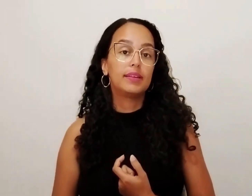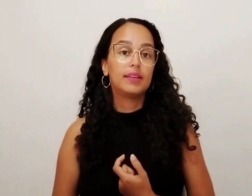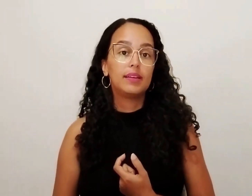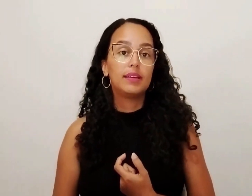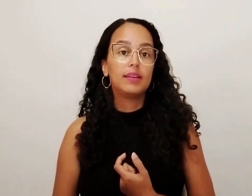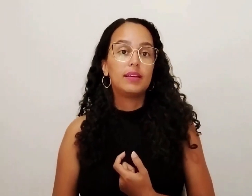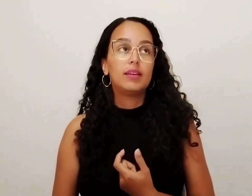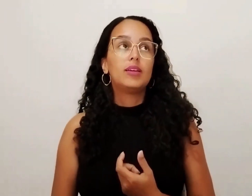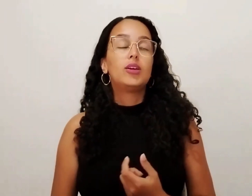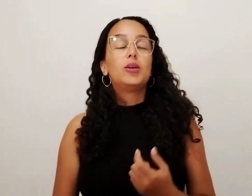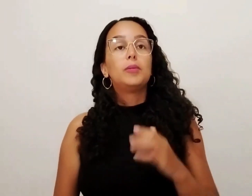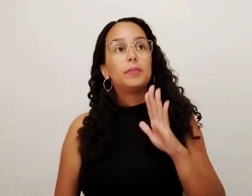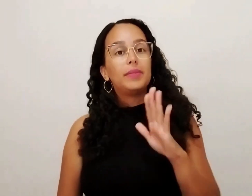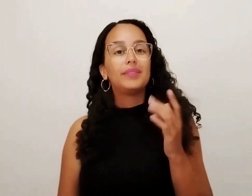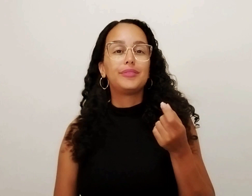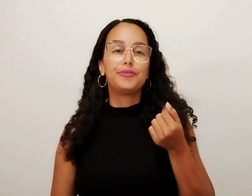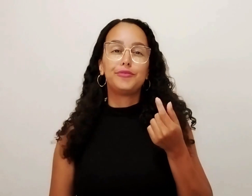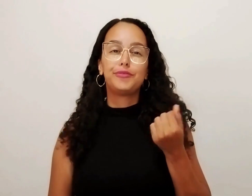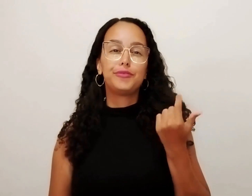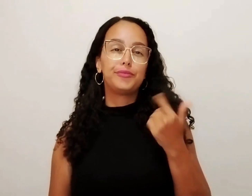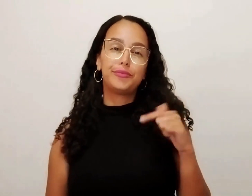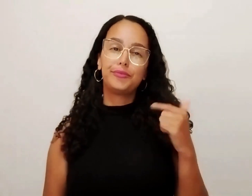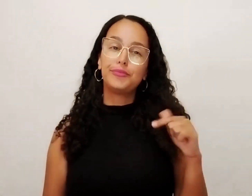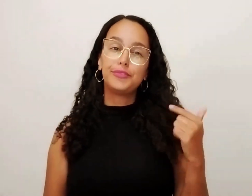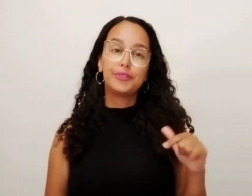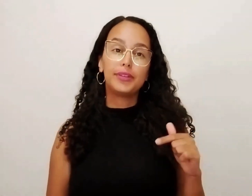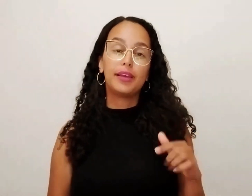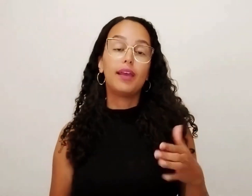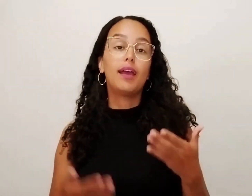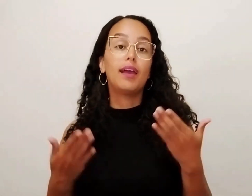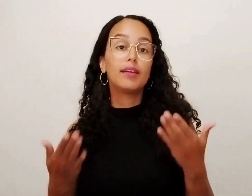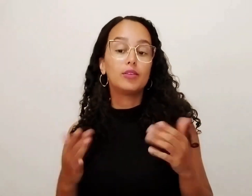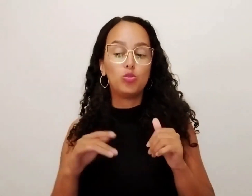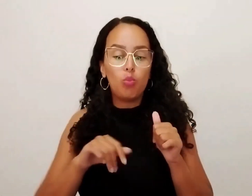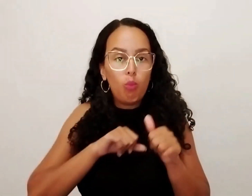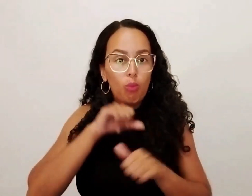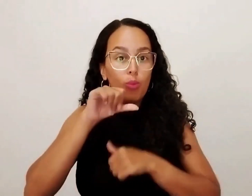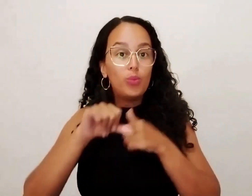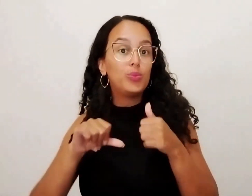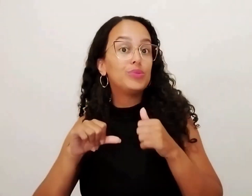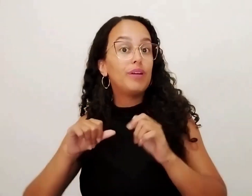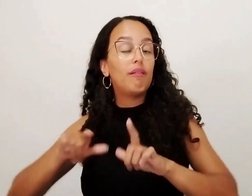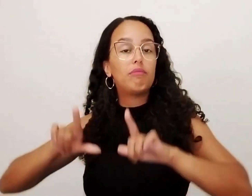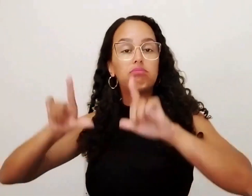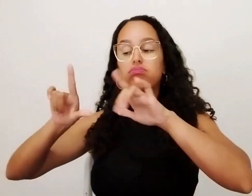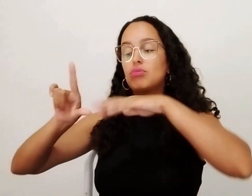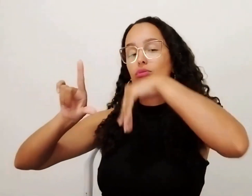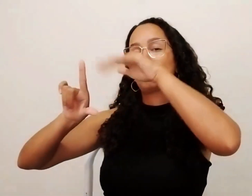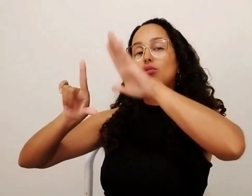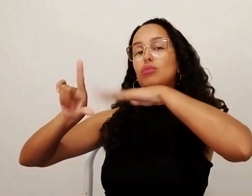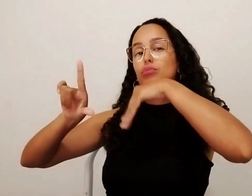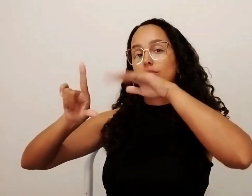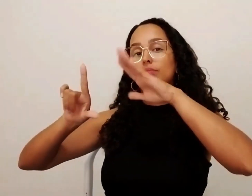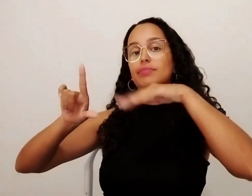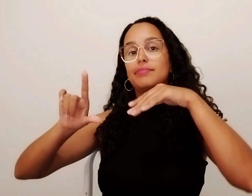Macunaíma decide ir ao parque pintar e é enganado por um golpista, ficando sem